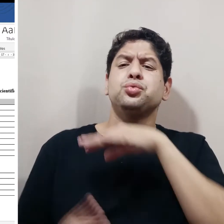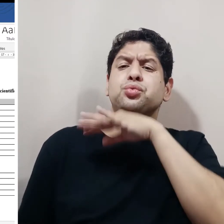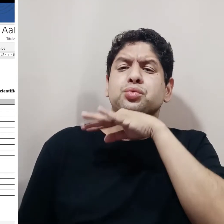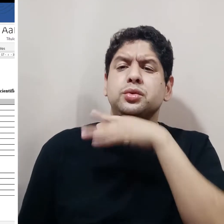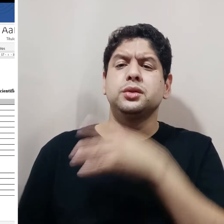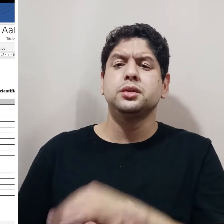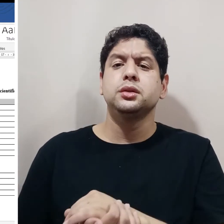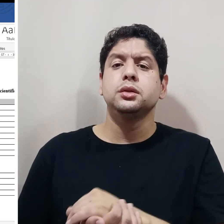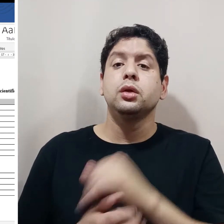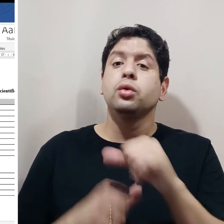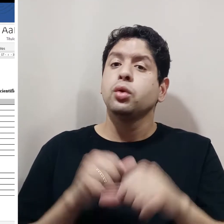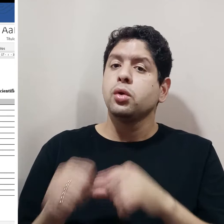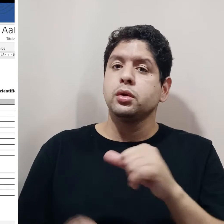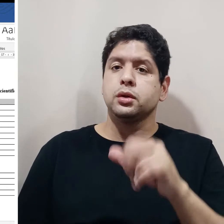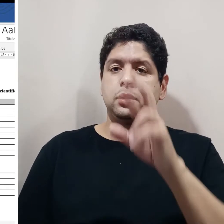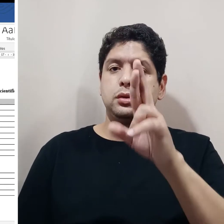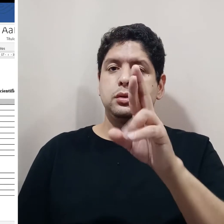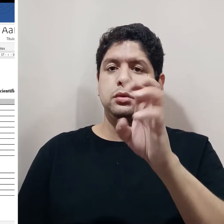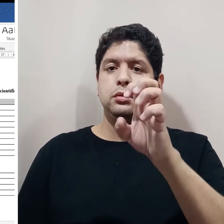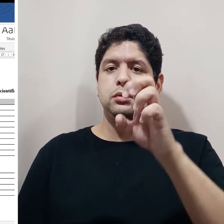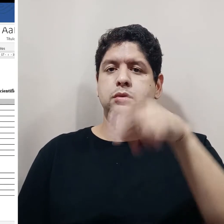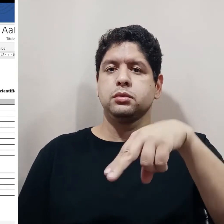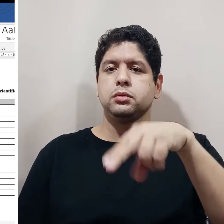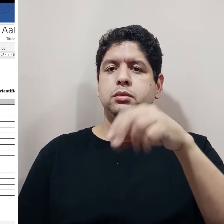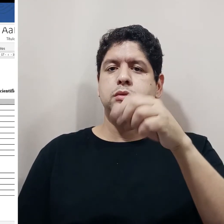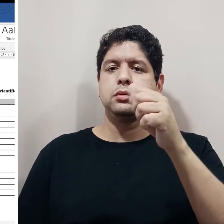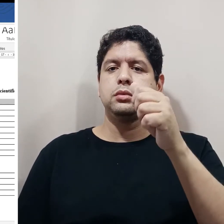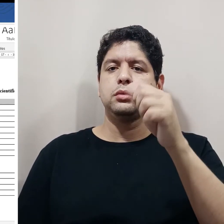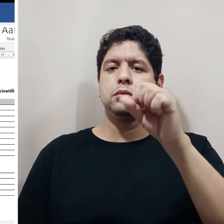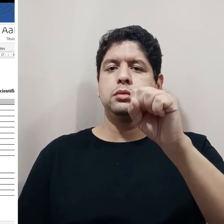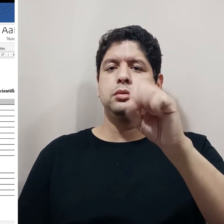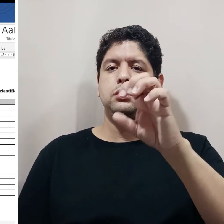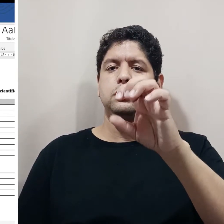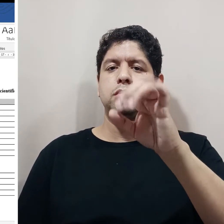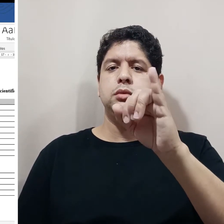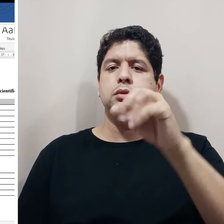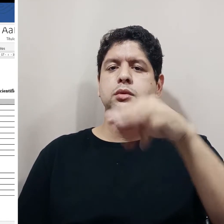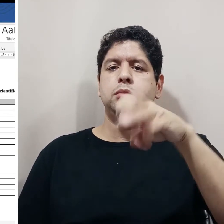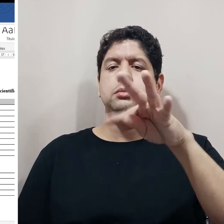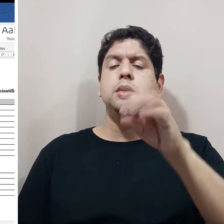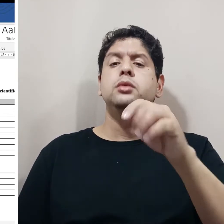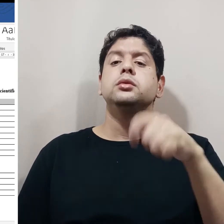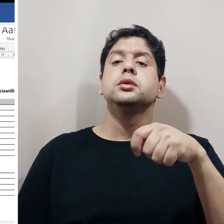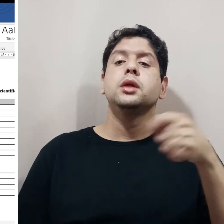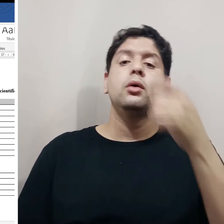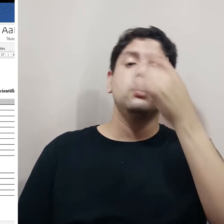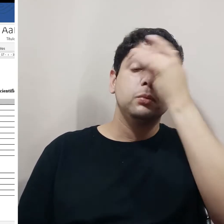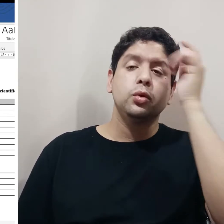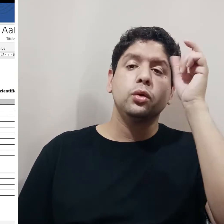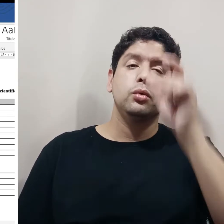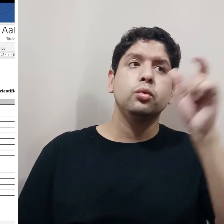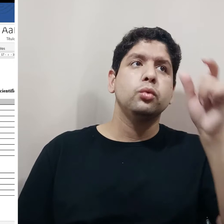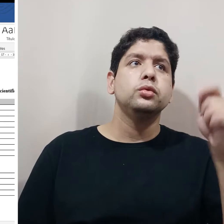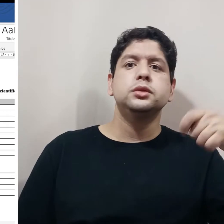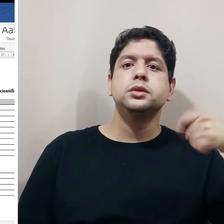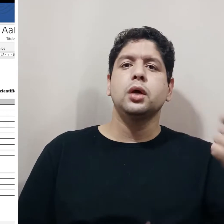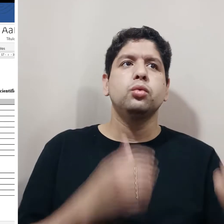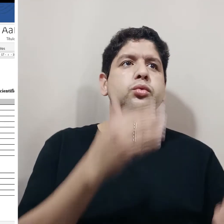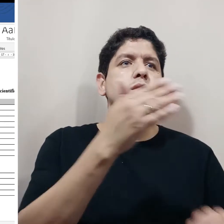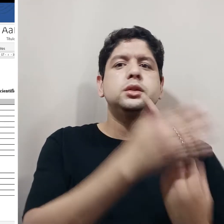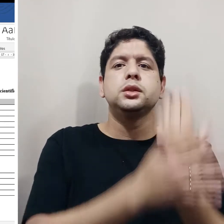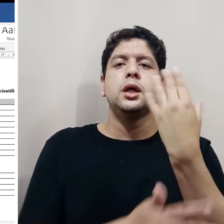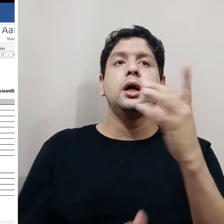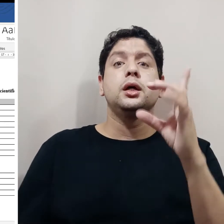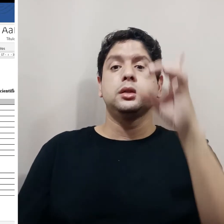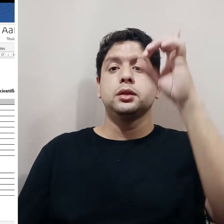visto como um pecador, como um autor de coisas ruins. E aí o Renascimento ele trouxe uma